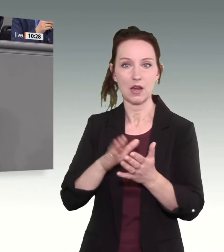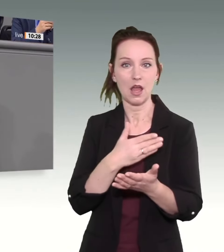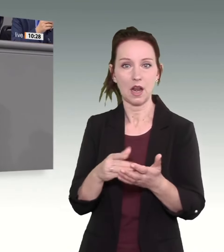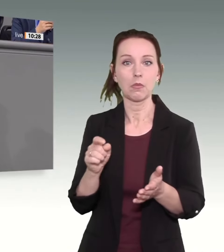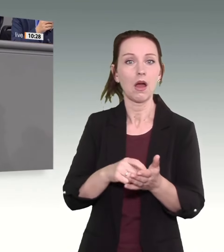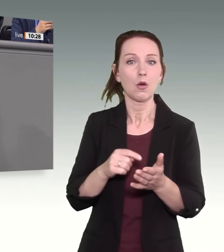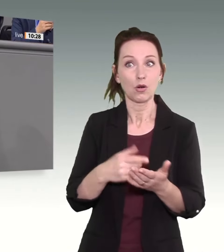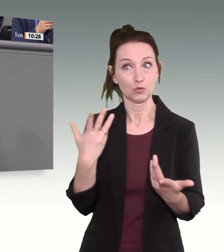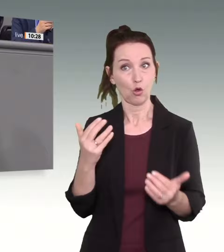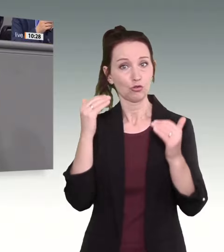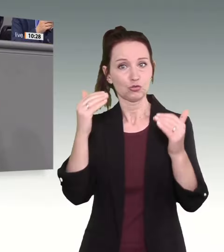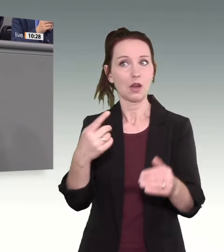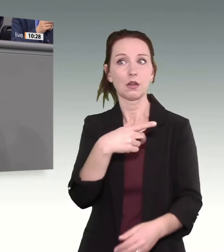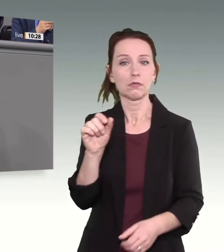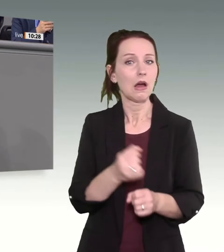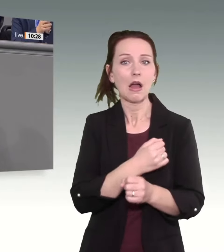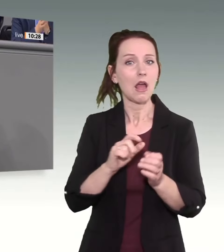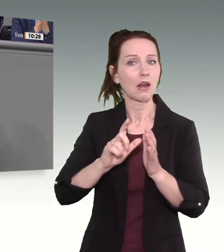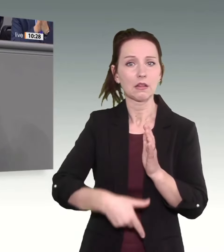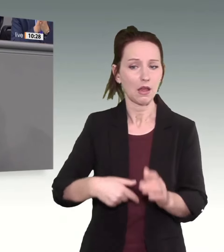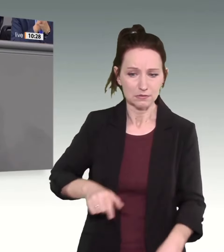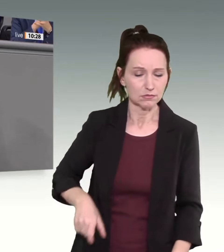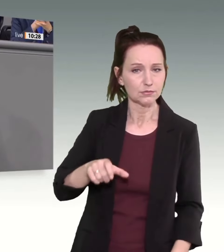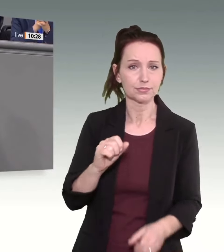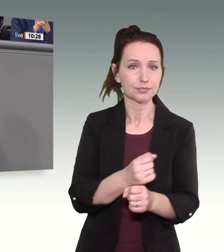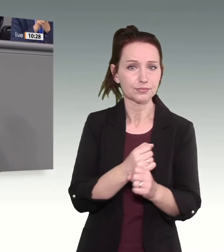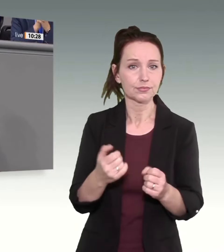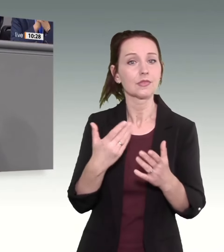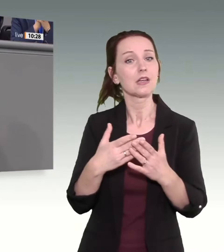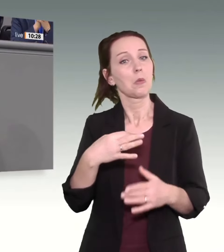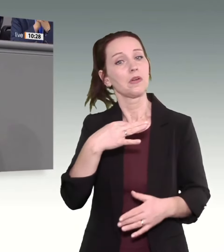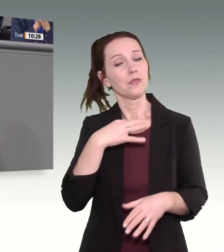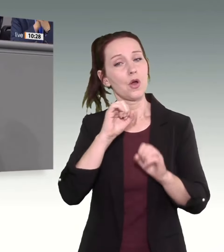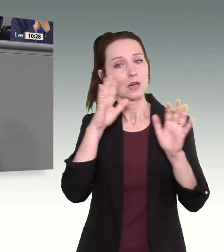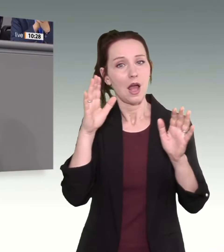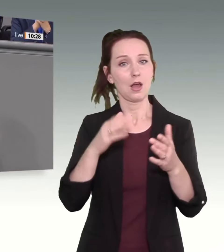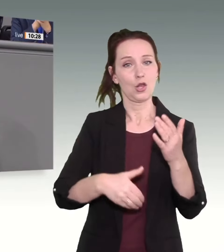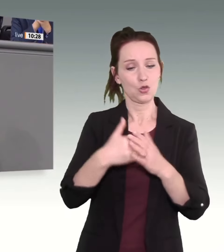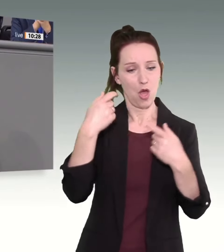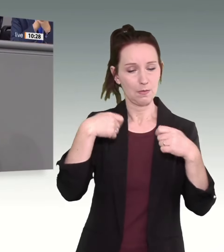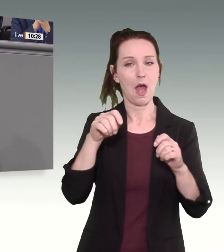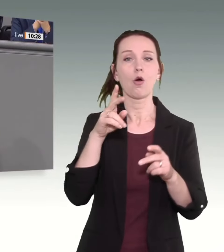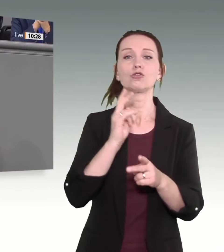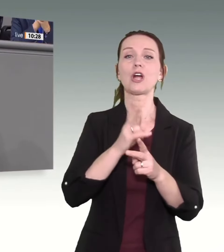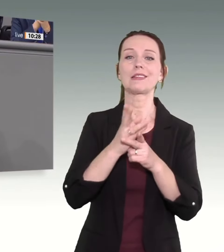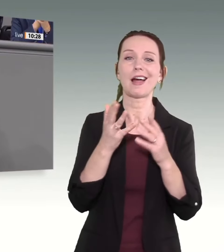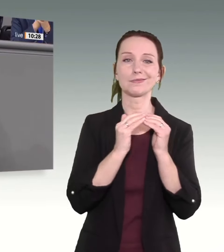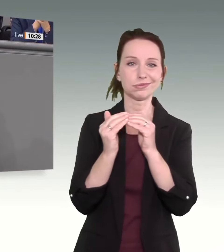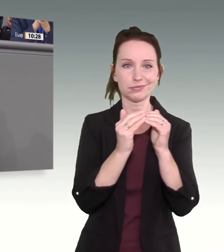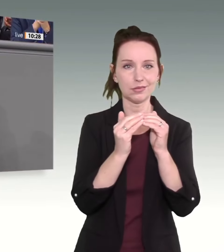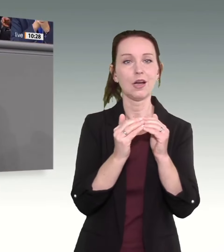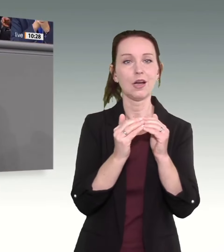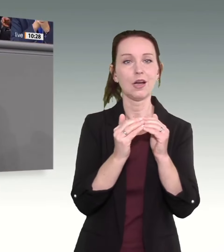leisten kann, diesen Standard. Und deswegen ist für uns ganz klar EH55 als Neubaustandard, aber der muss eben auch gefordert werden, meine Damen und